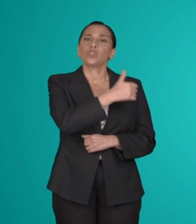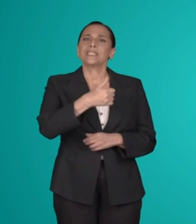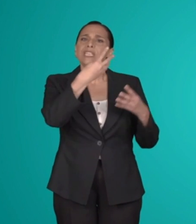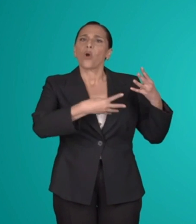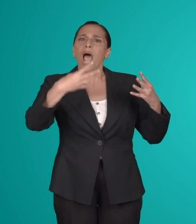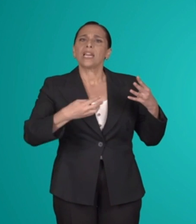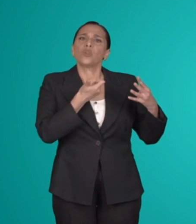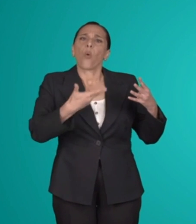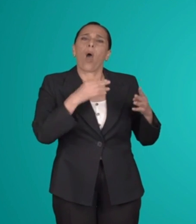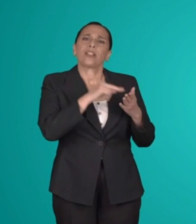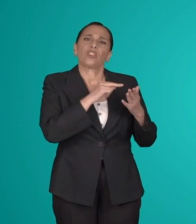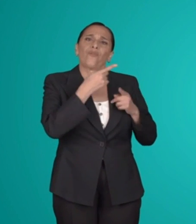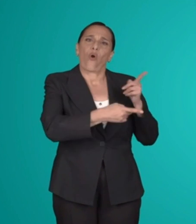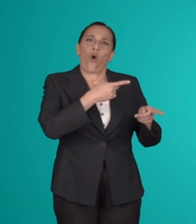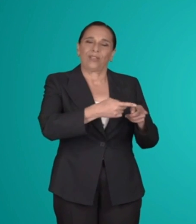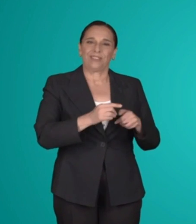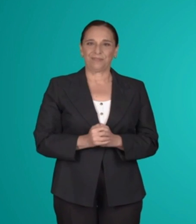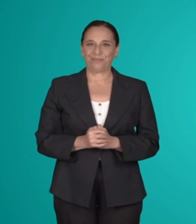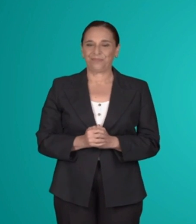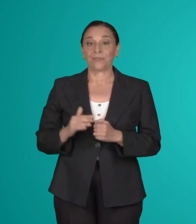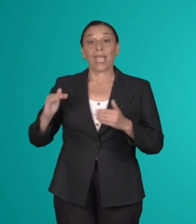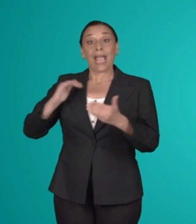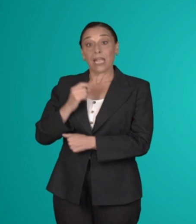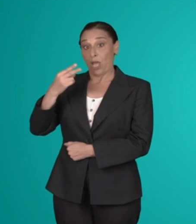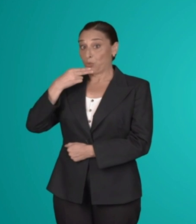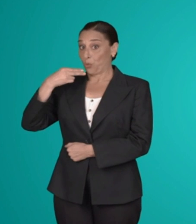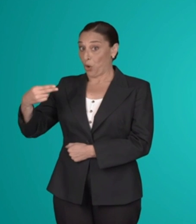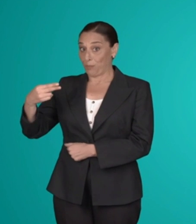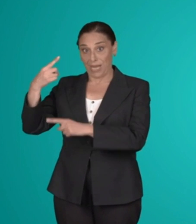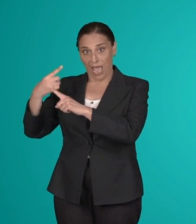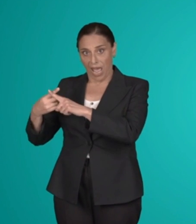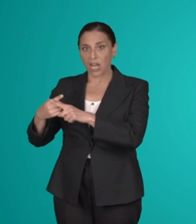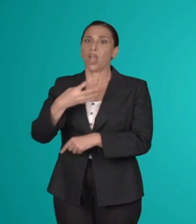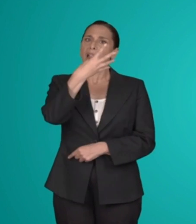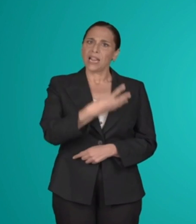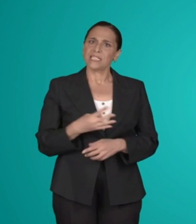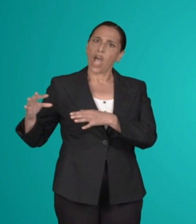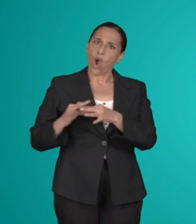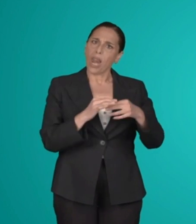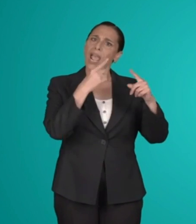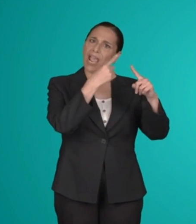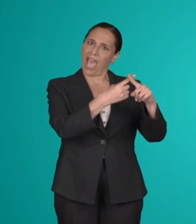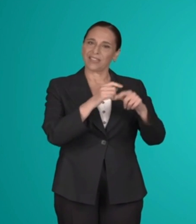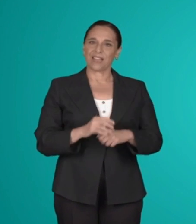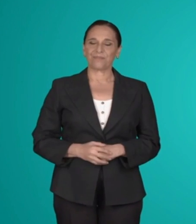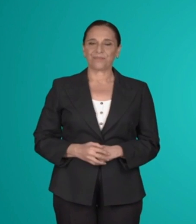lista. Votare sia un candidato uninominale che una lista collegata. Non è previsto il